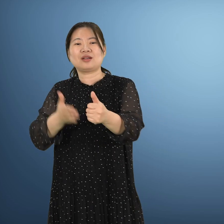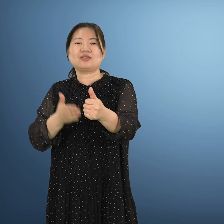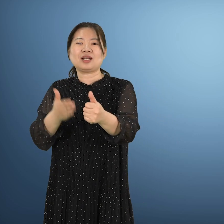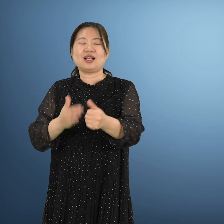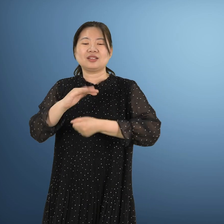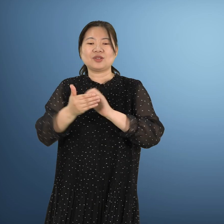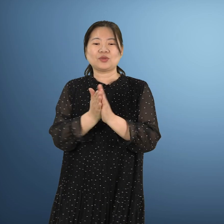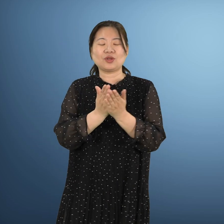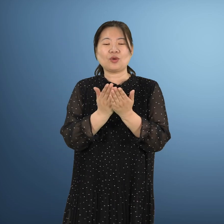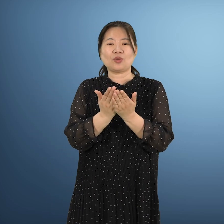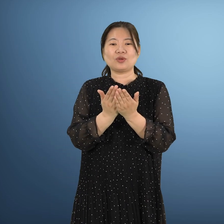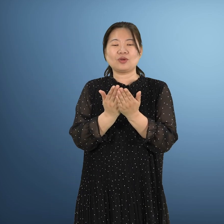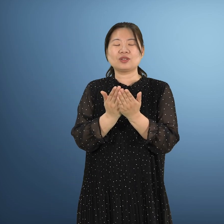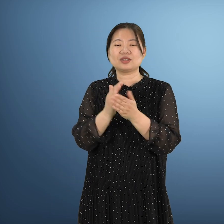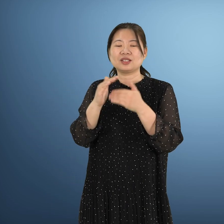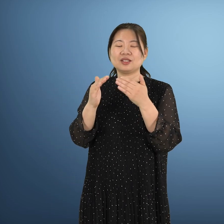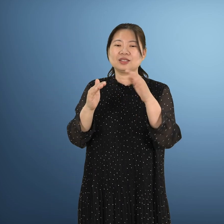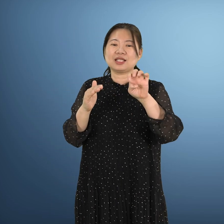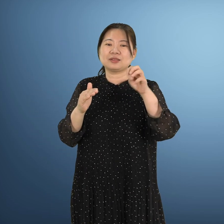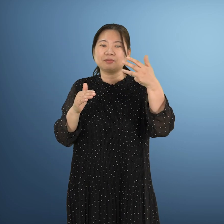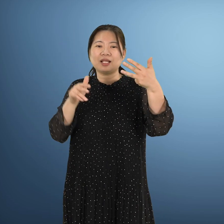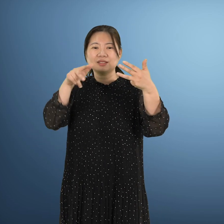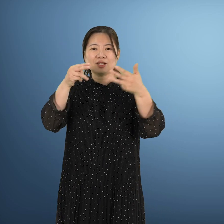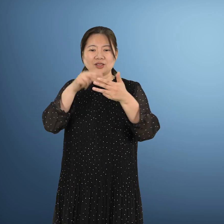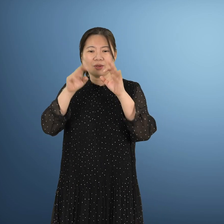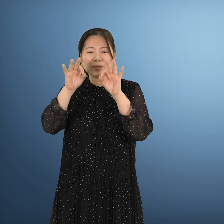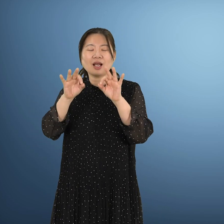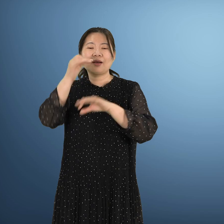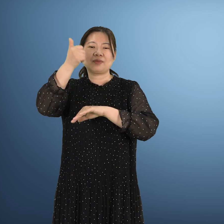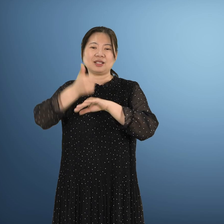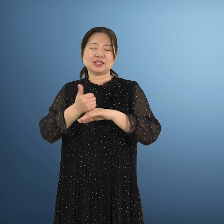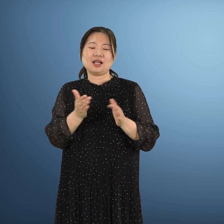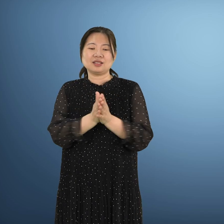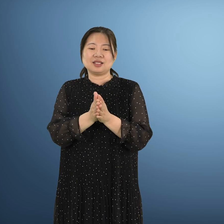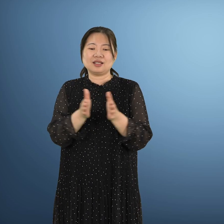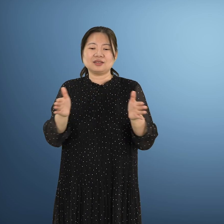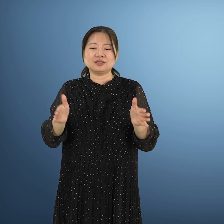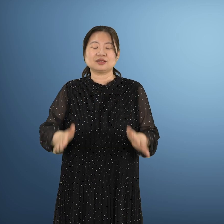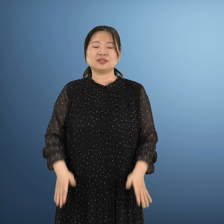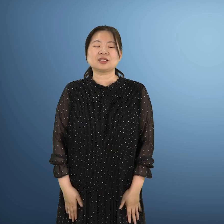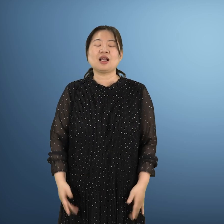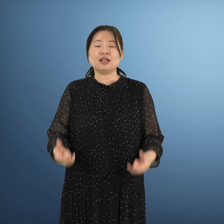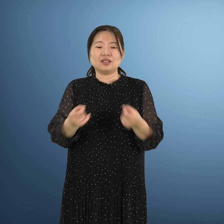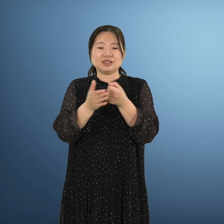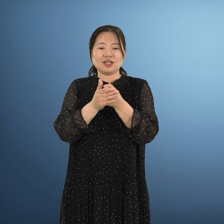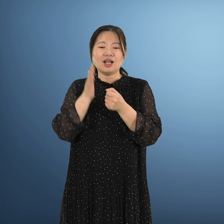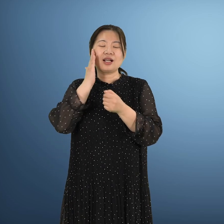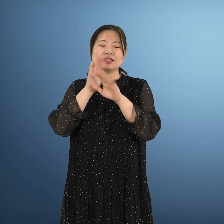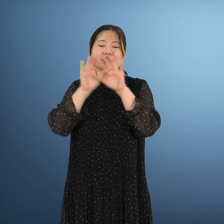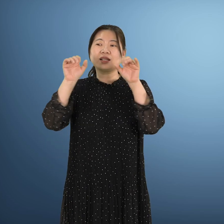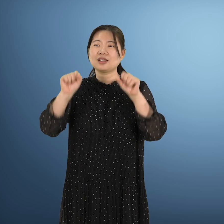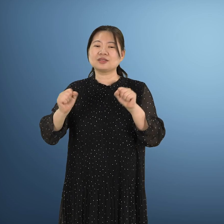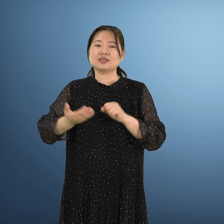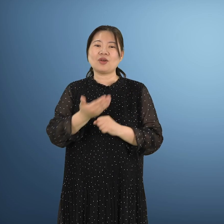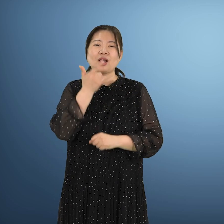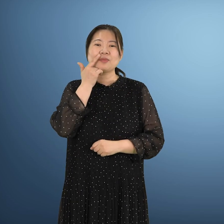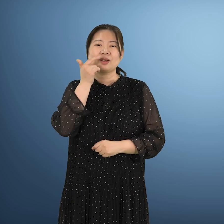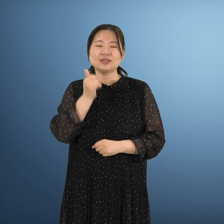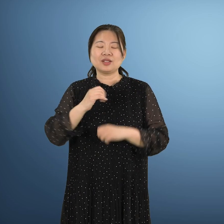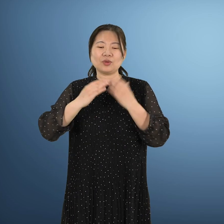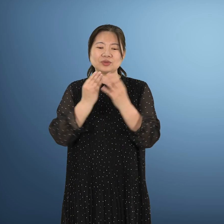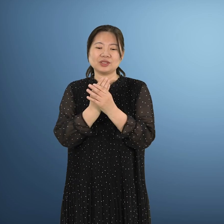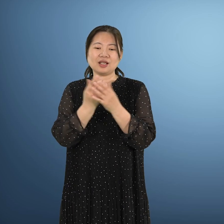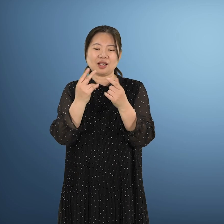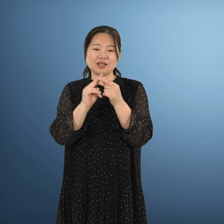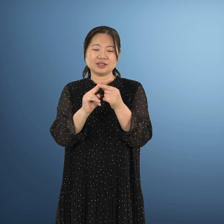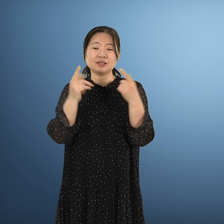우리 48절 다 같이 마지막 절이죠? 시작. 그러므로 하늘에 계신 너희 아버지의